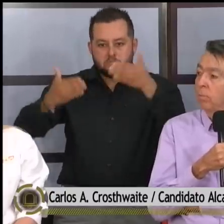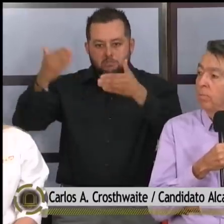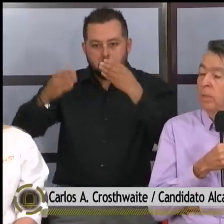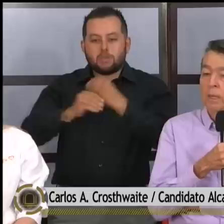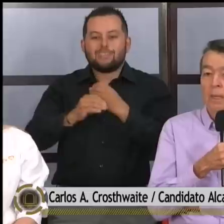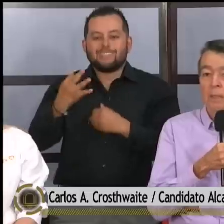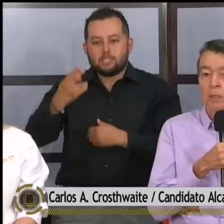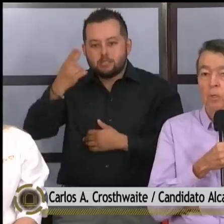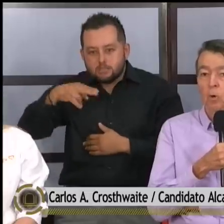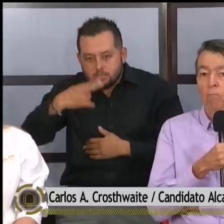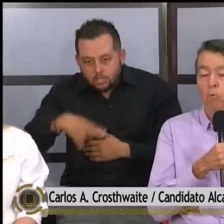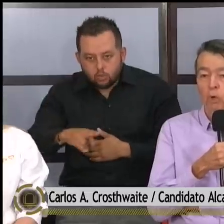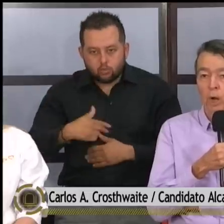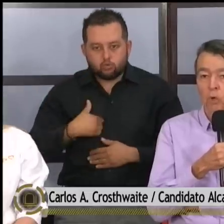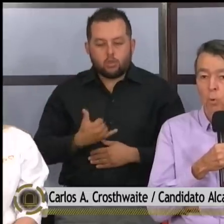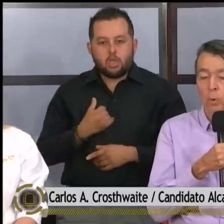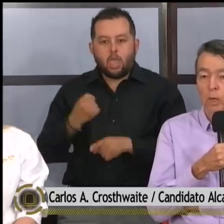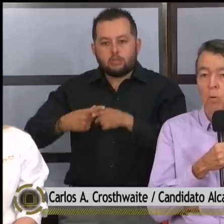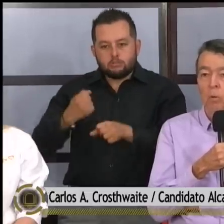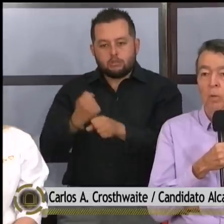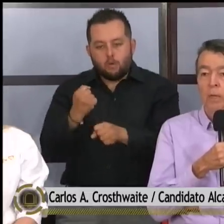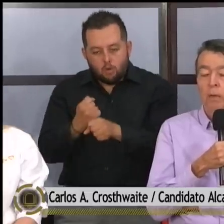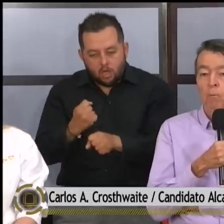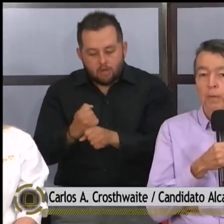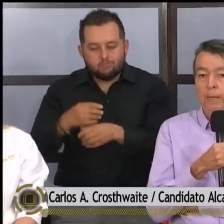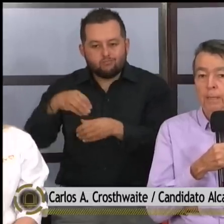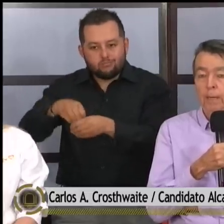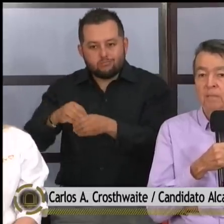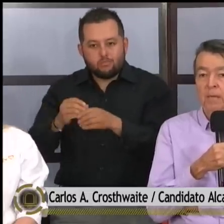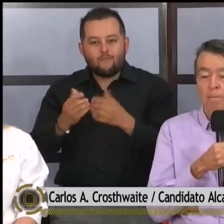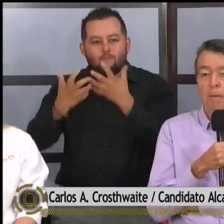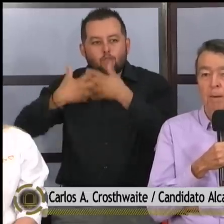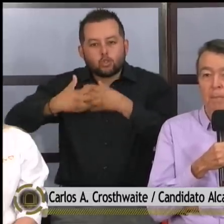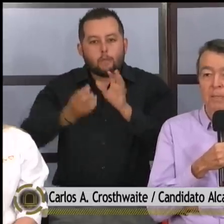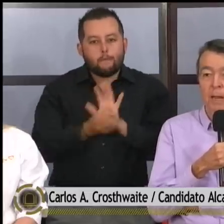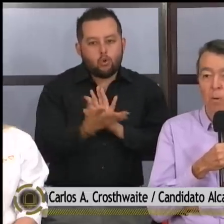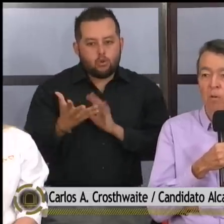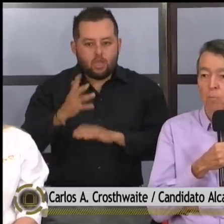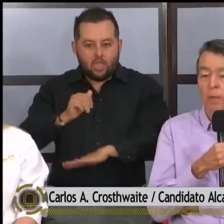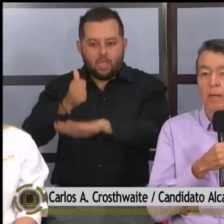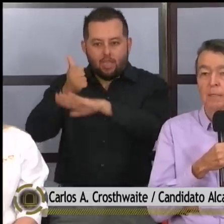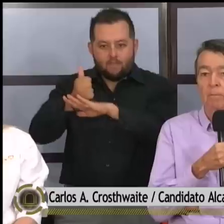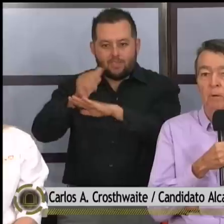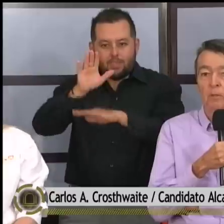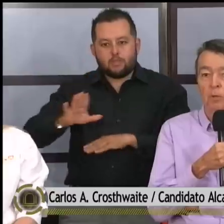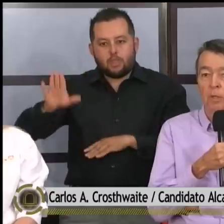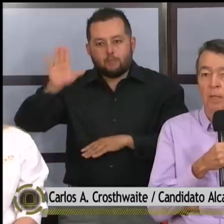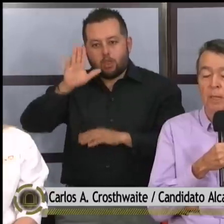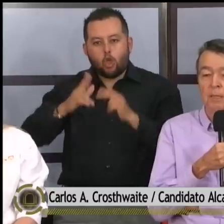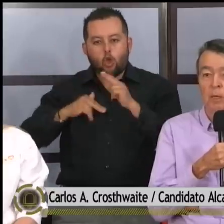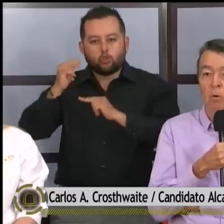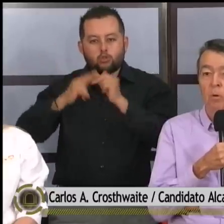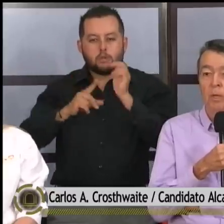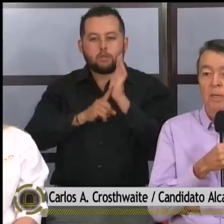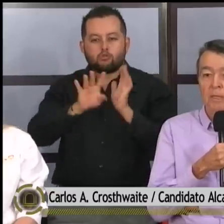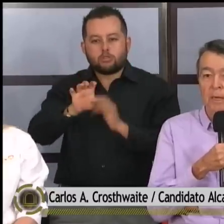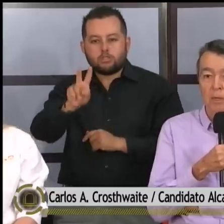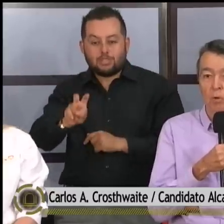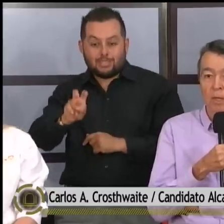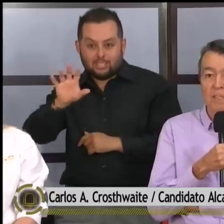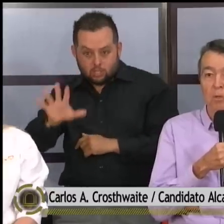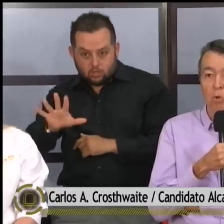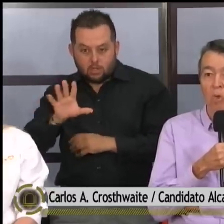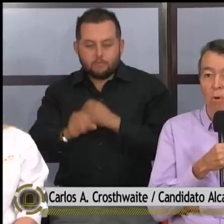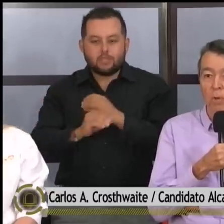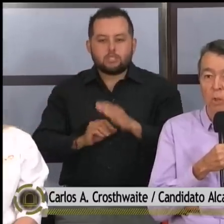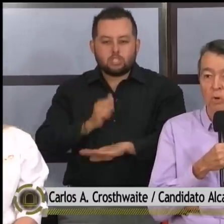3 nietos. He sido funcionario público, fui jefe departamental de obras públicas en 1975, director